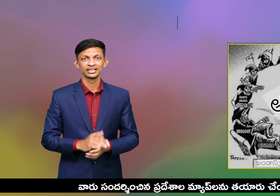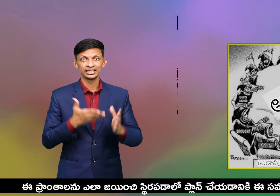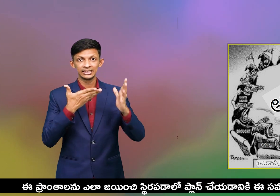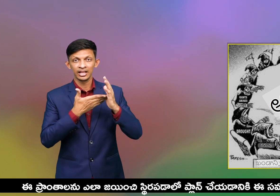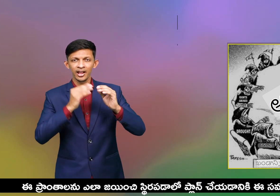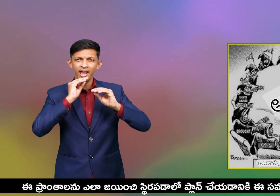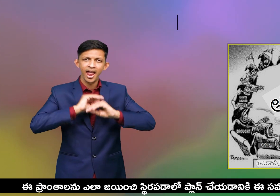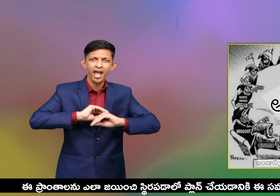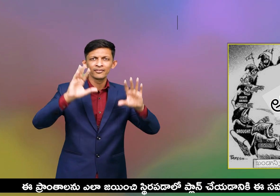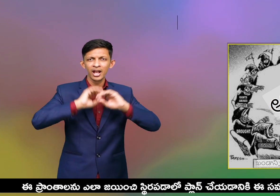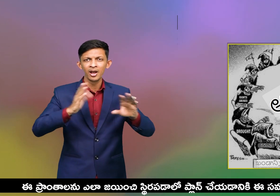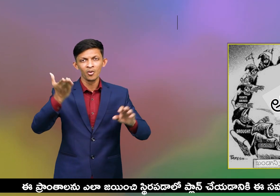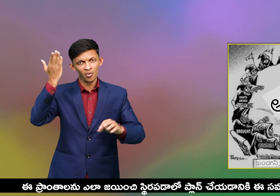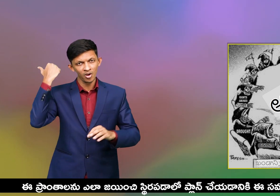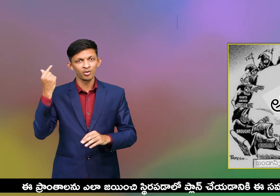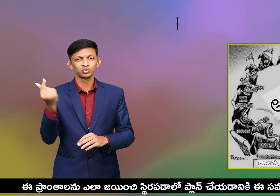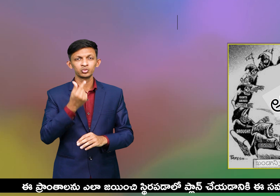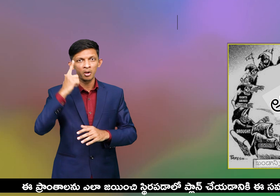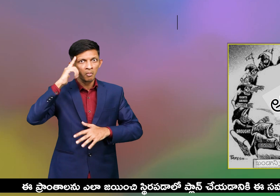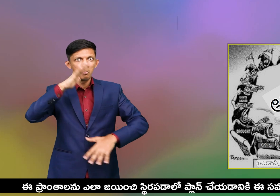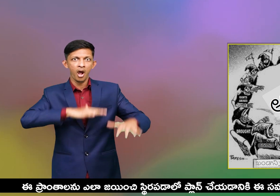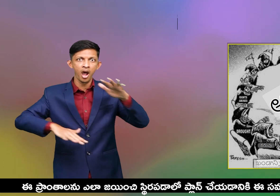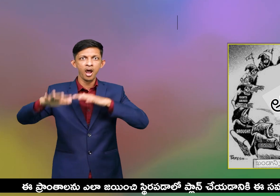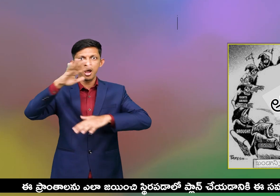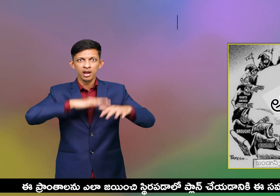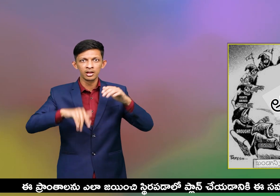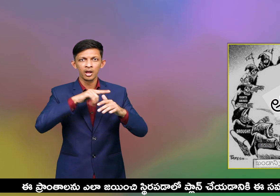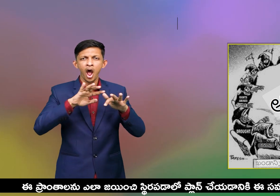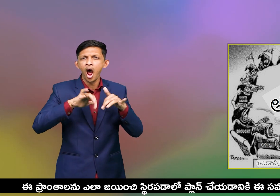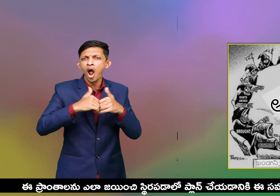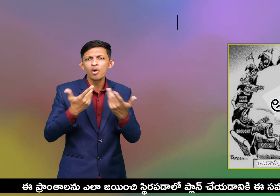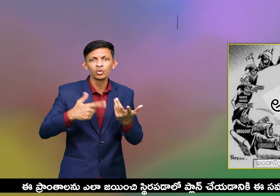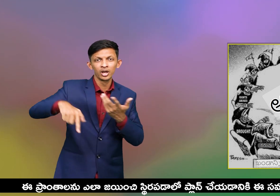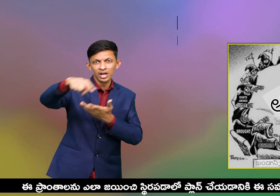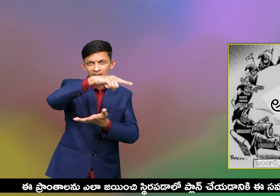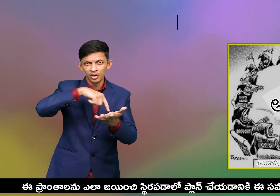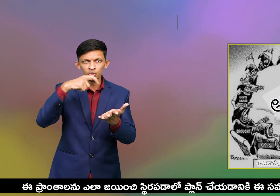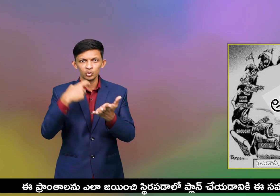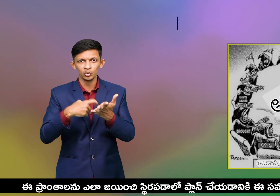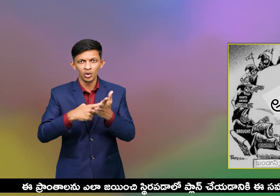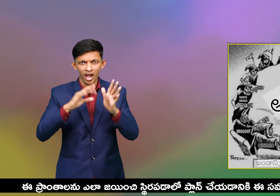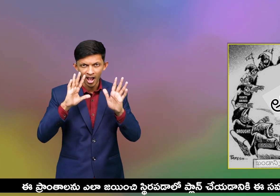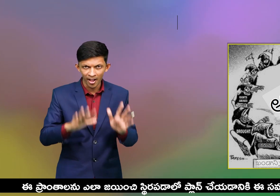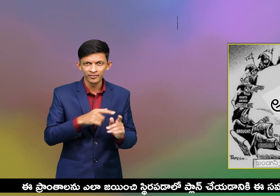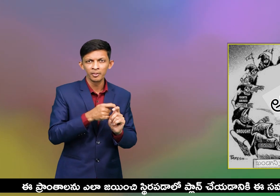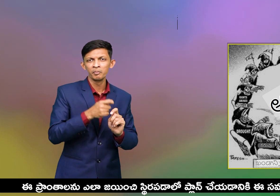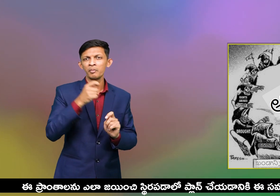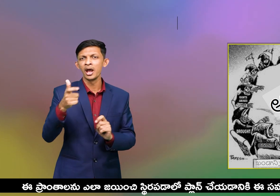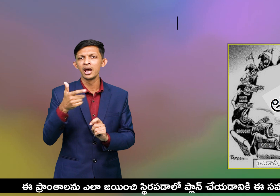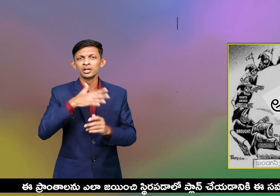ఈ ప్రాంతాలను ఎలా జయించి స్థిరపడాలో ప్లాన్ చేయడానికి ఈ సమాచారం ఉపయోగపడింది.